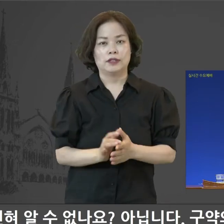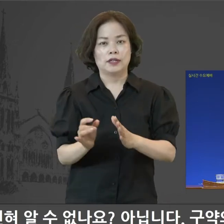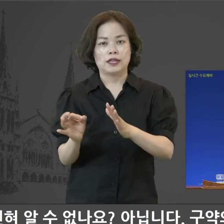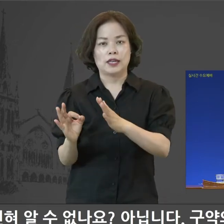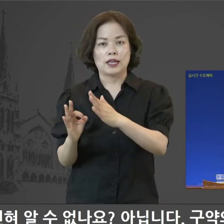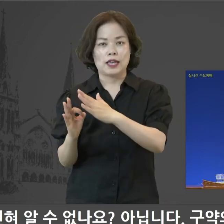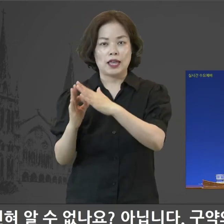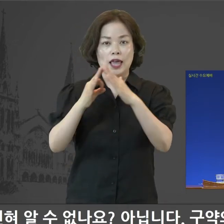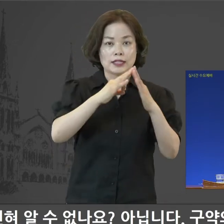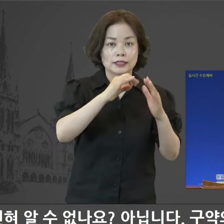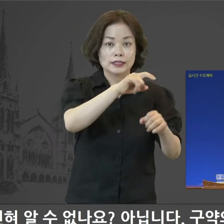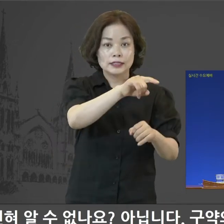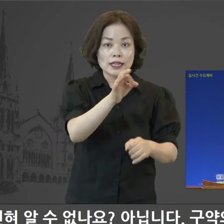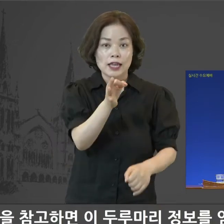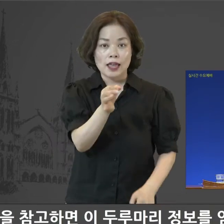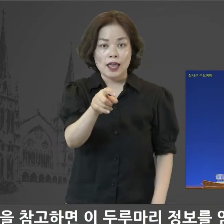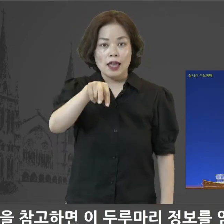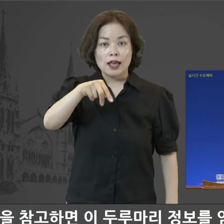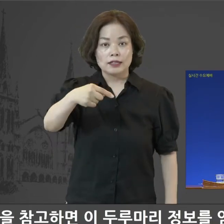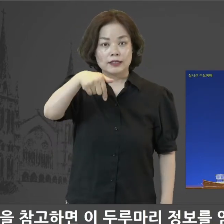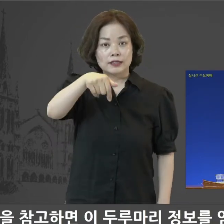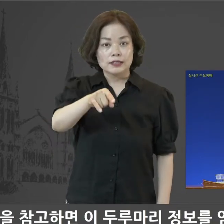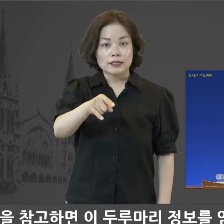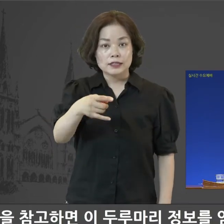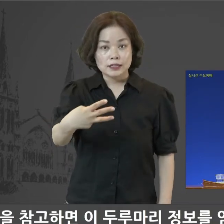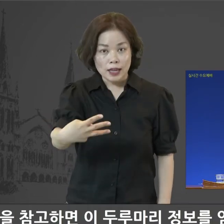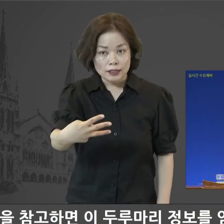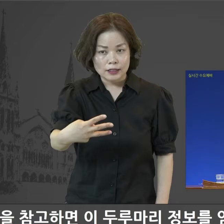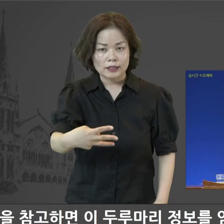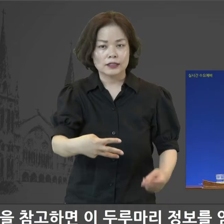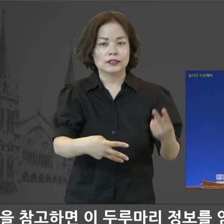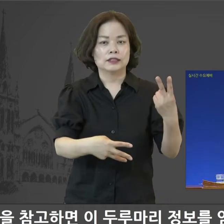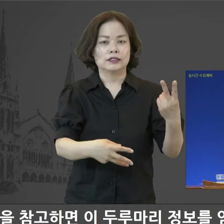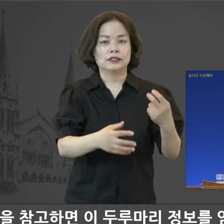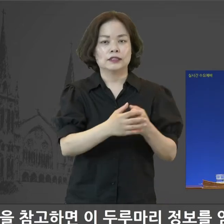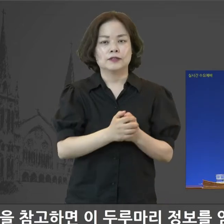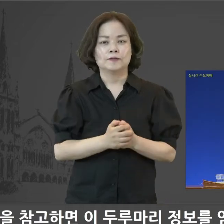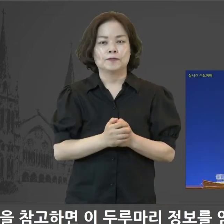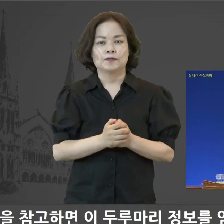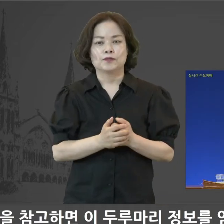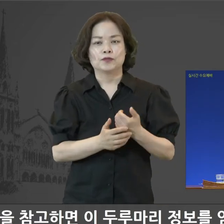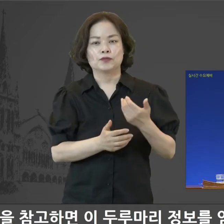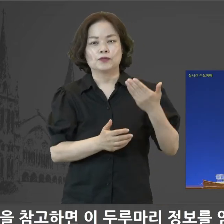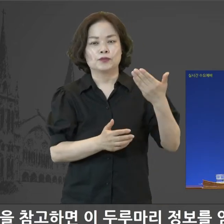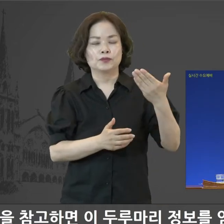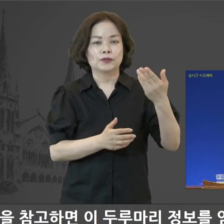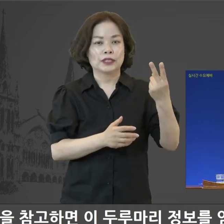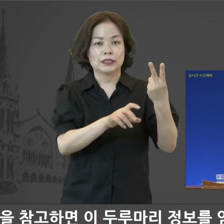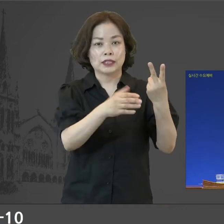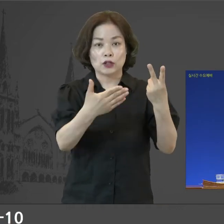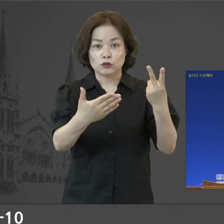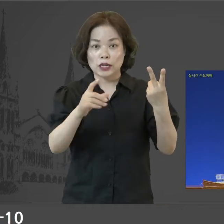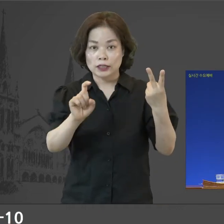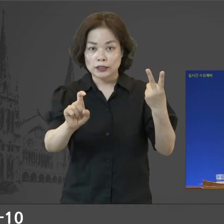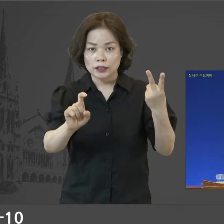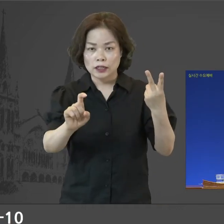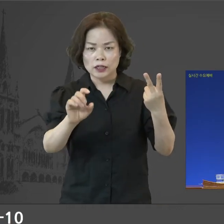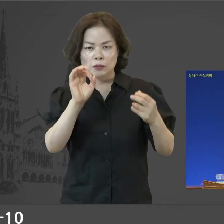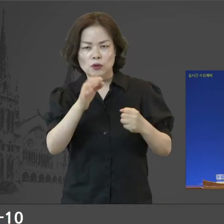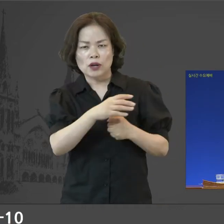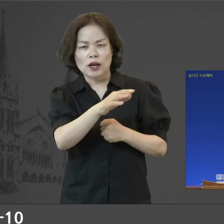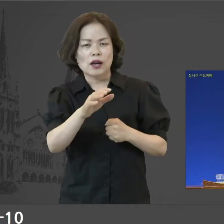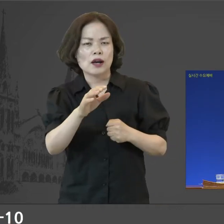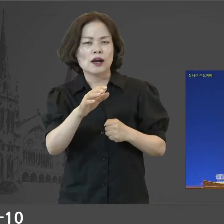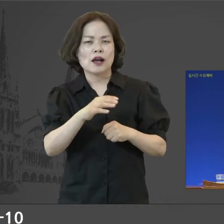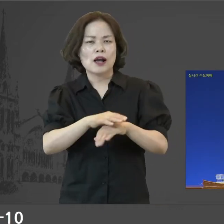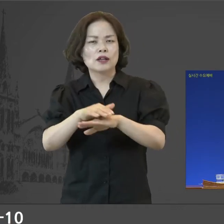에스겔서 2장 9절과 10절의 말씀인데요. 제가 말씀을 읽어드리도록 하겠습니다. 내가 보니 보라,